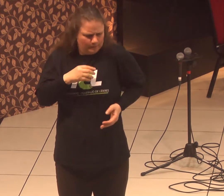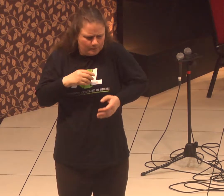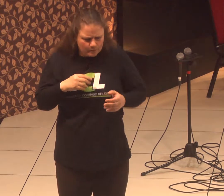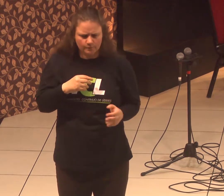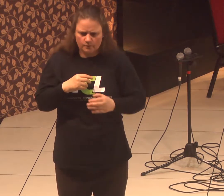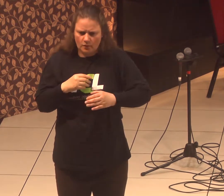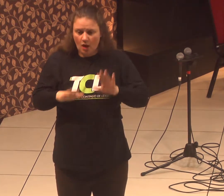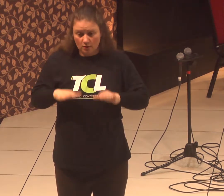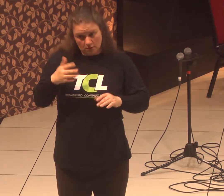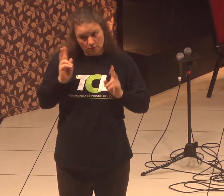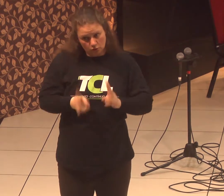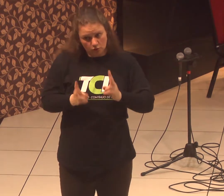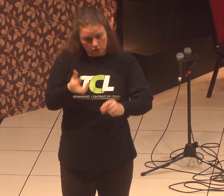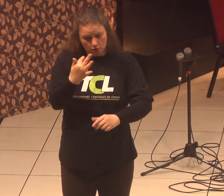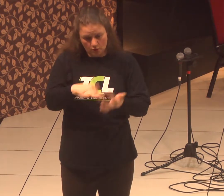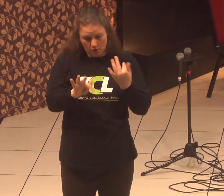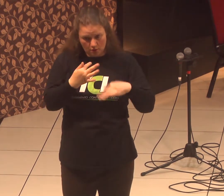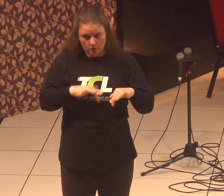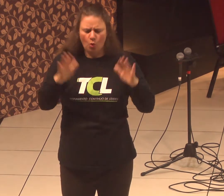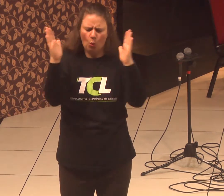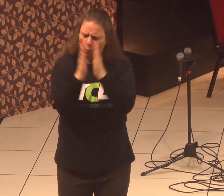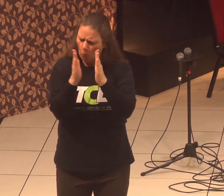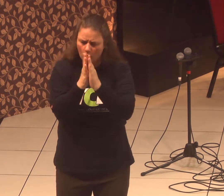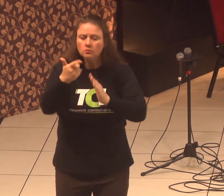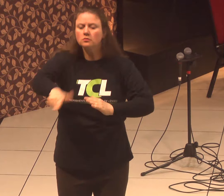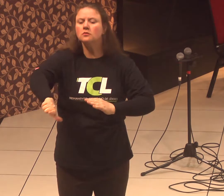ainda esteja doendo, é possível orar de novo.